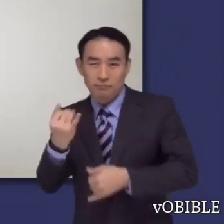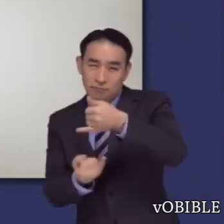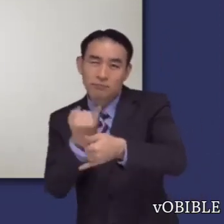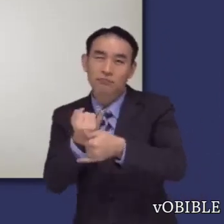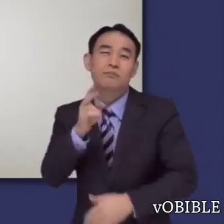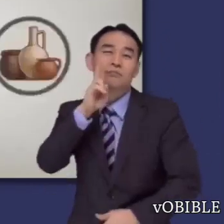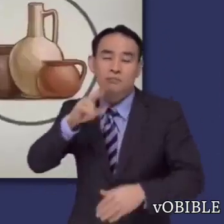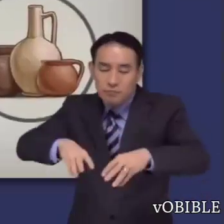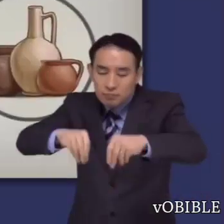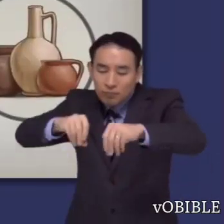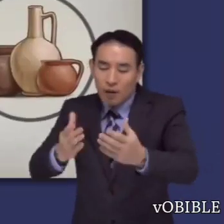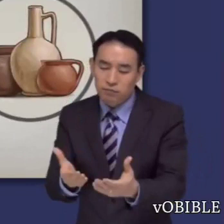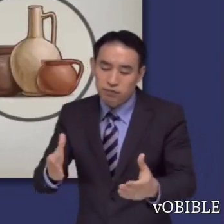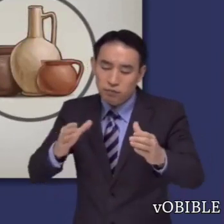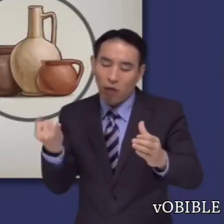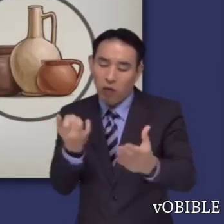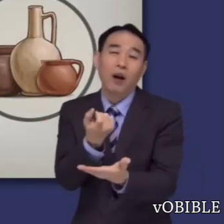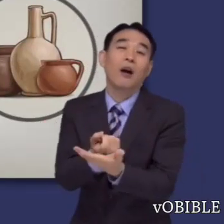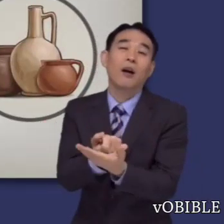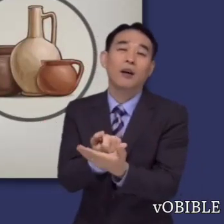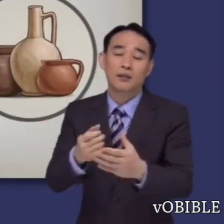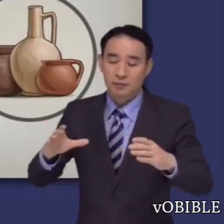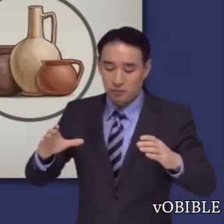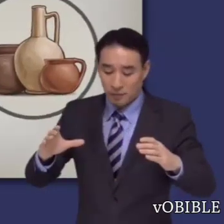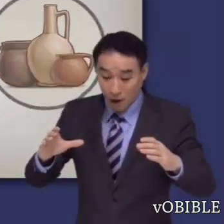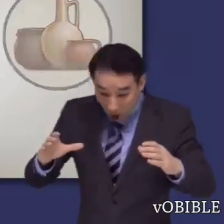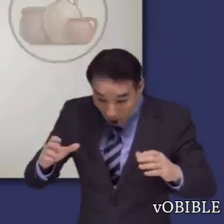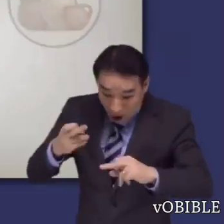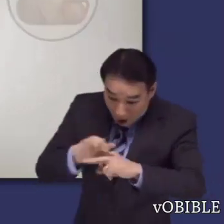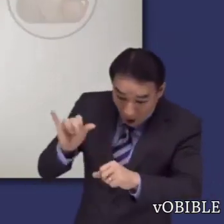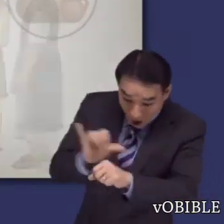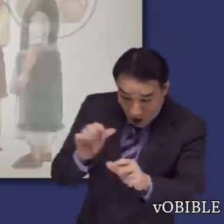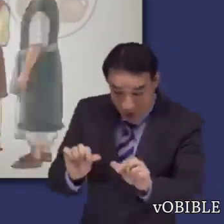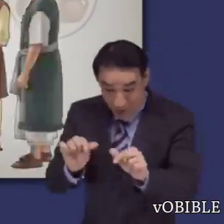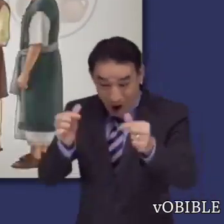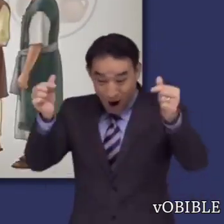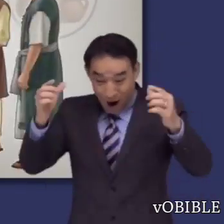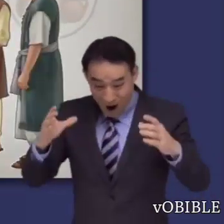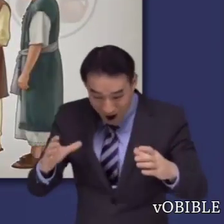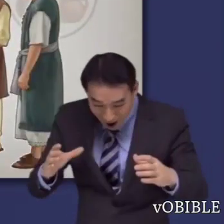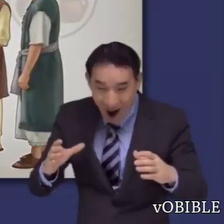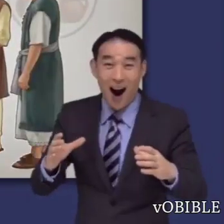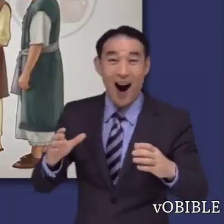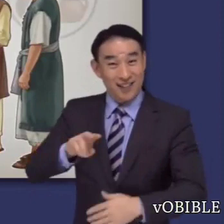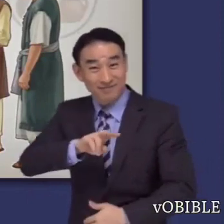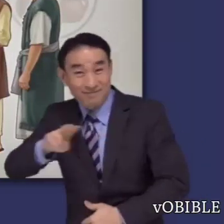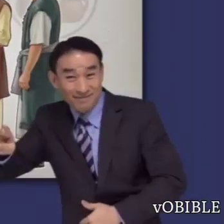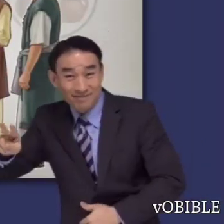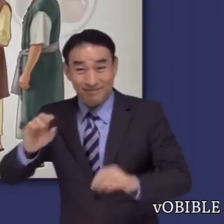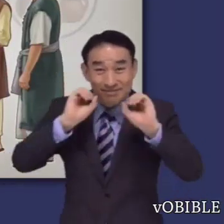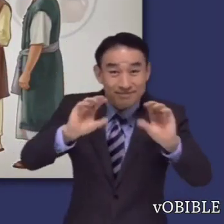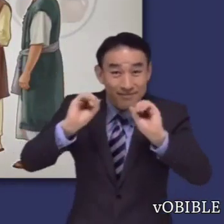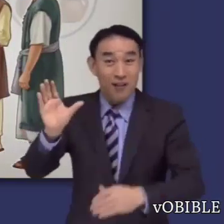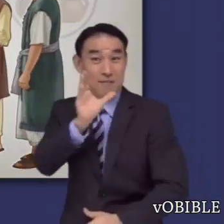做的各种服务比喻成珍宝，是放在瓦器里的， 虽然我们不完美，像平凡的瓦